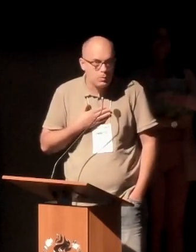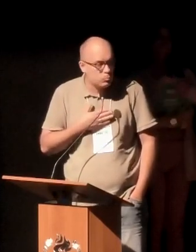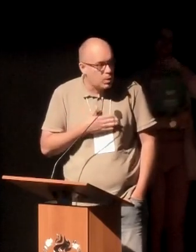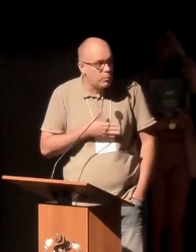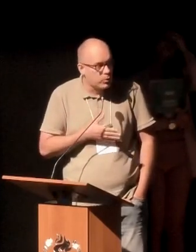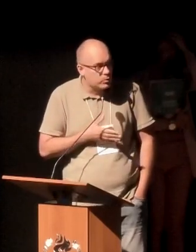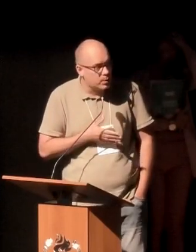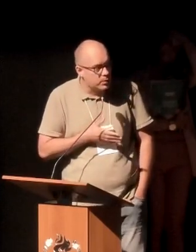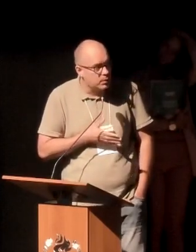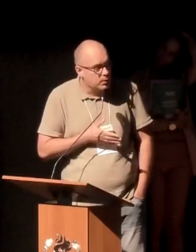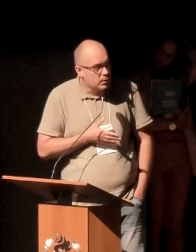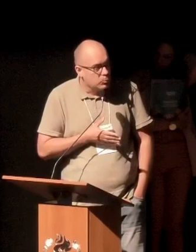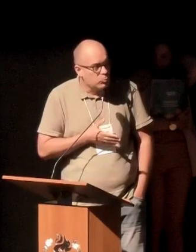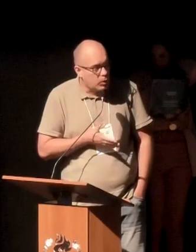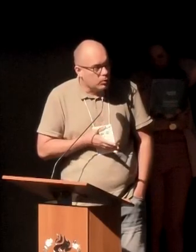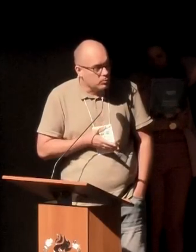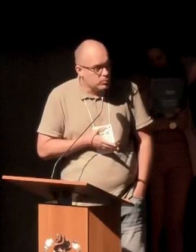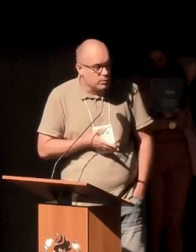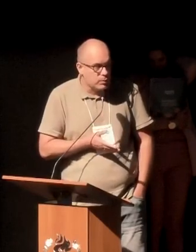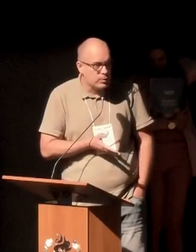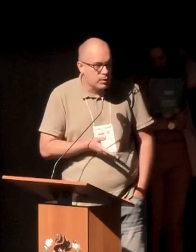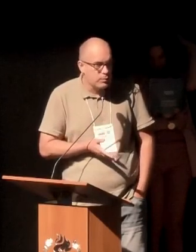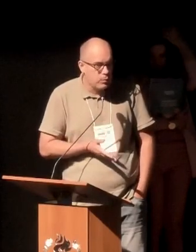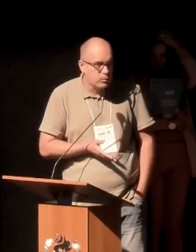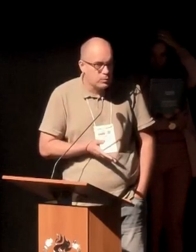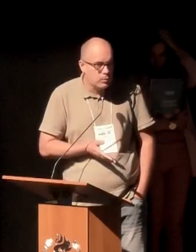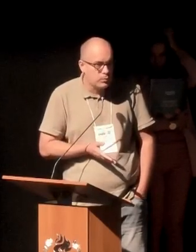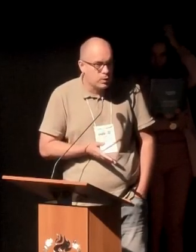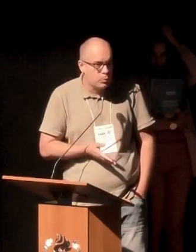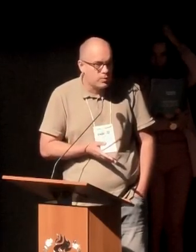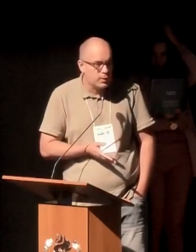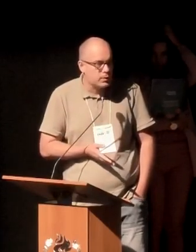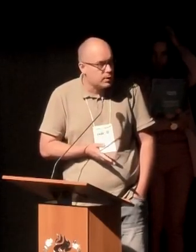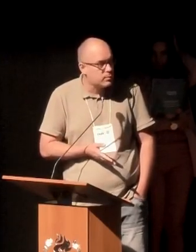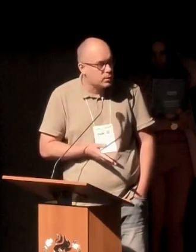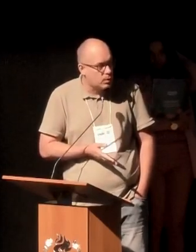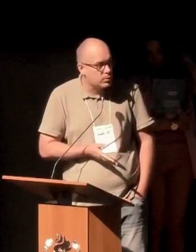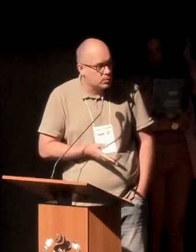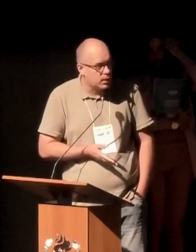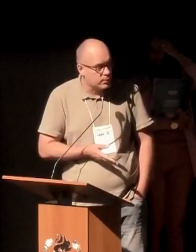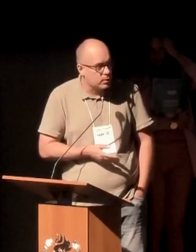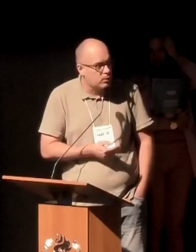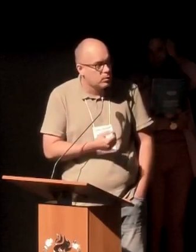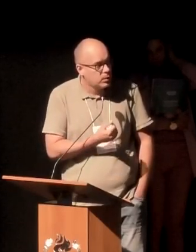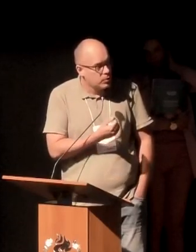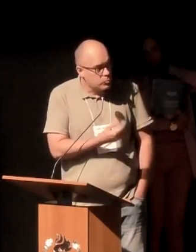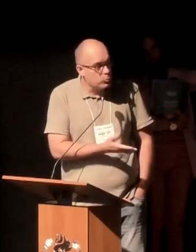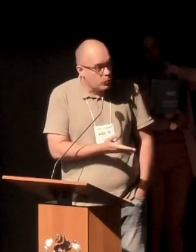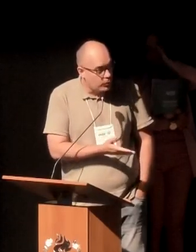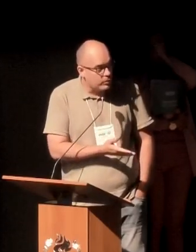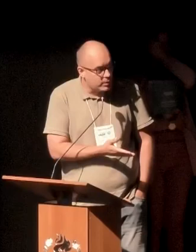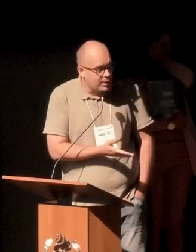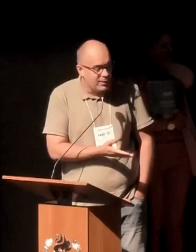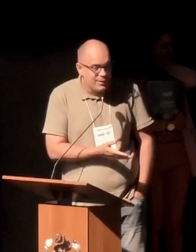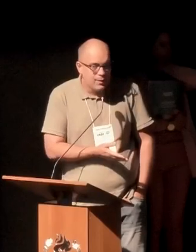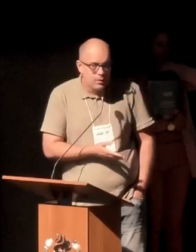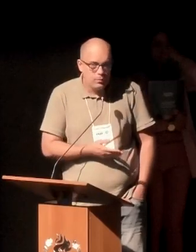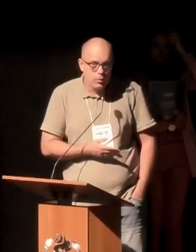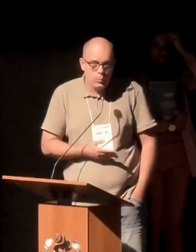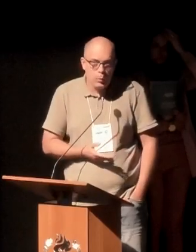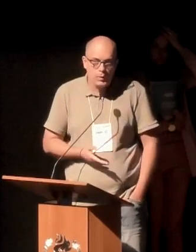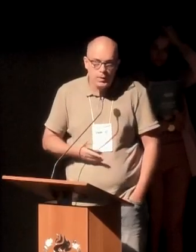e contamos com o apoio sempre dos órgãos e vocês foram Sem dúvida nenhuma Secretaria Estadual de Educação junto com você